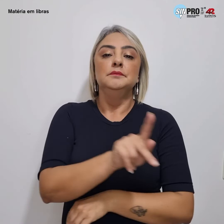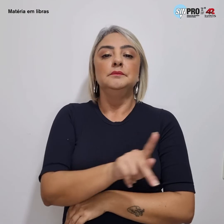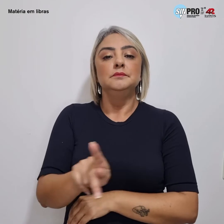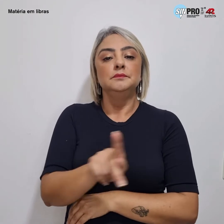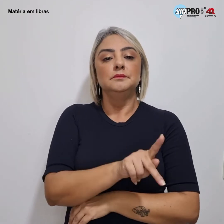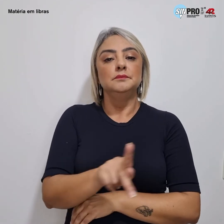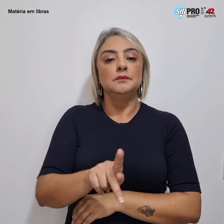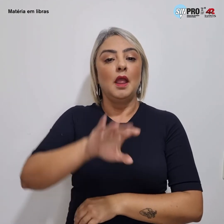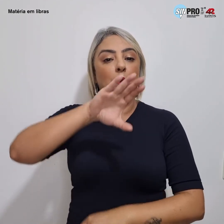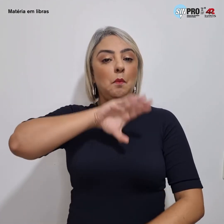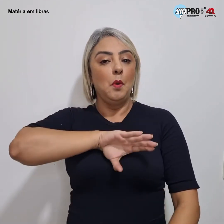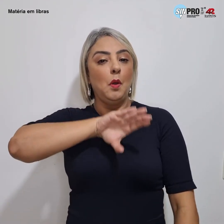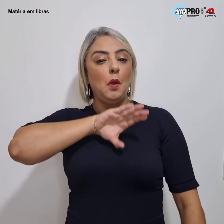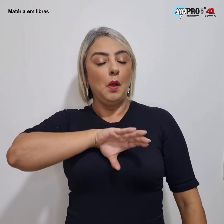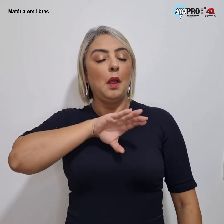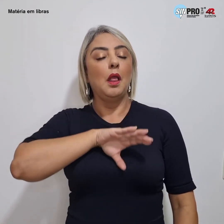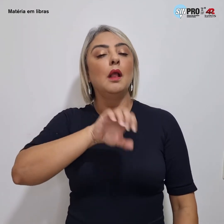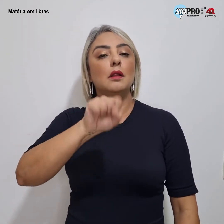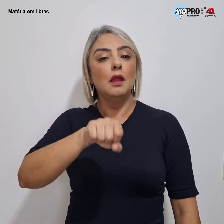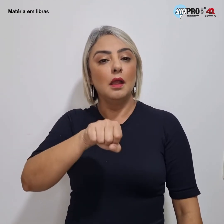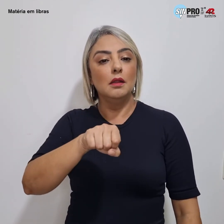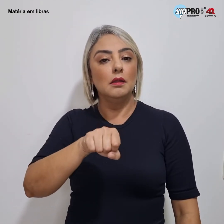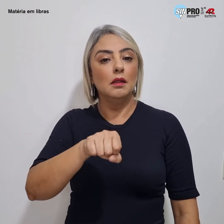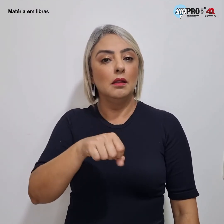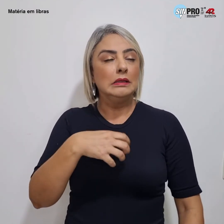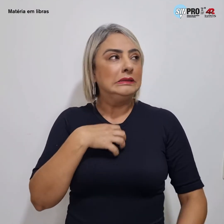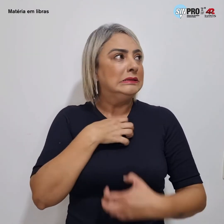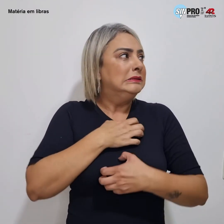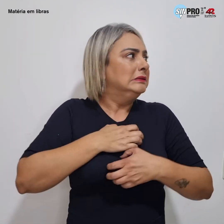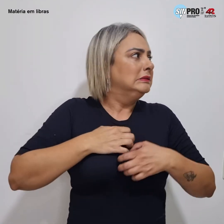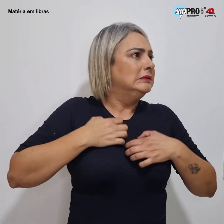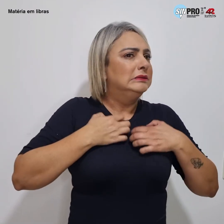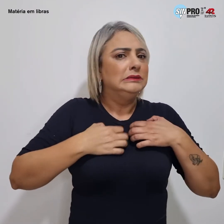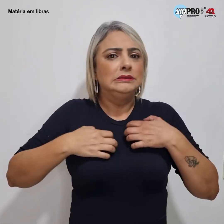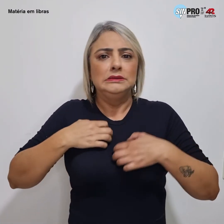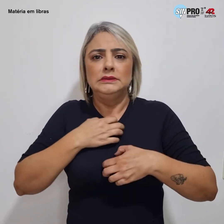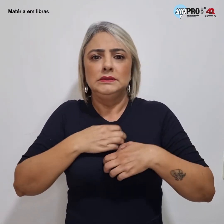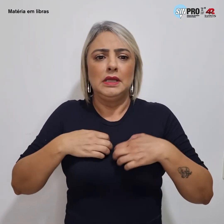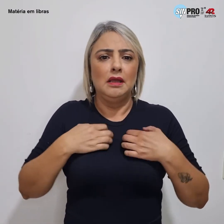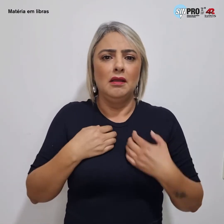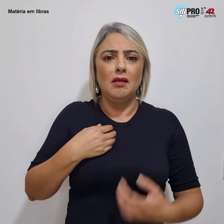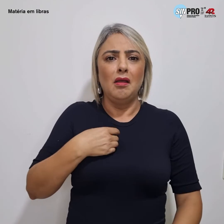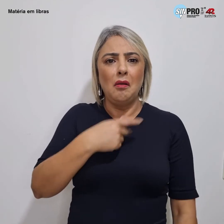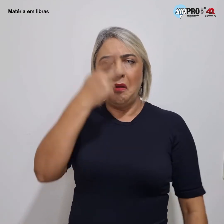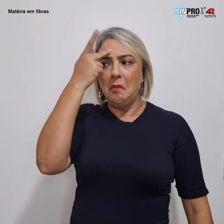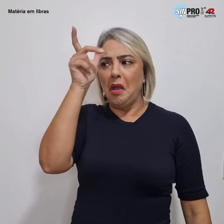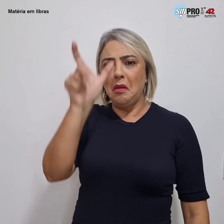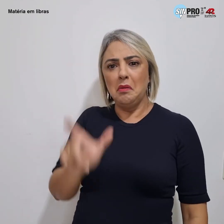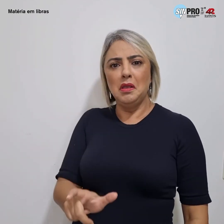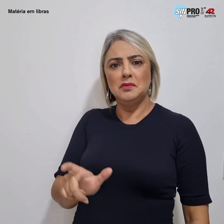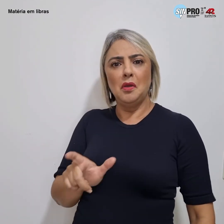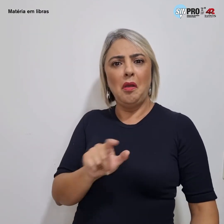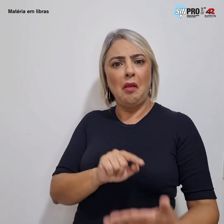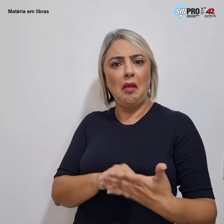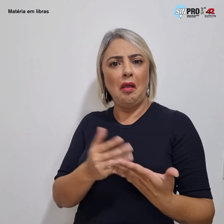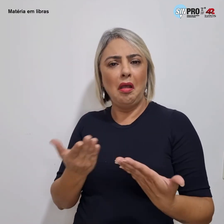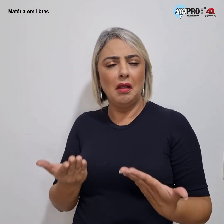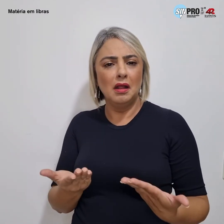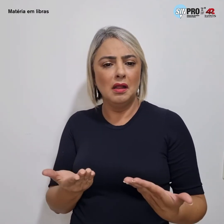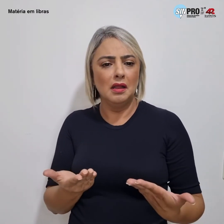Finalmente, os professores de português devem estar incomodadíssimos com o sujeito indeterminado